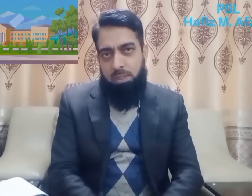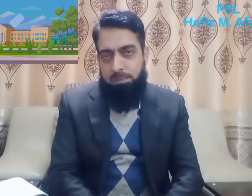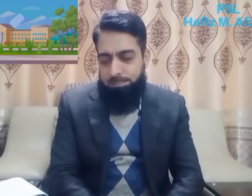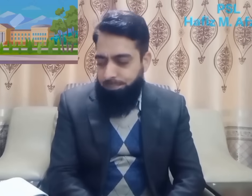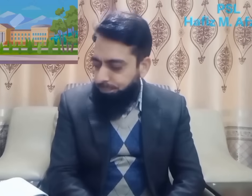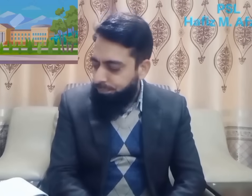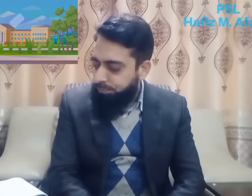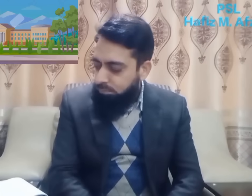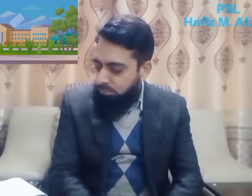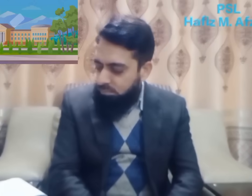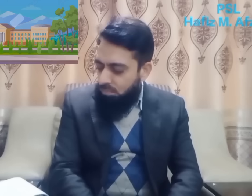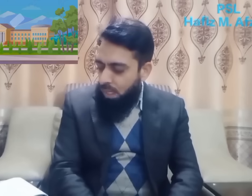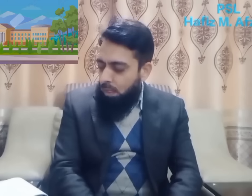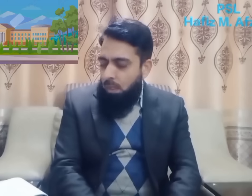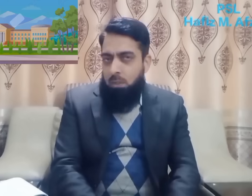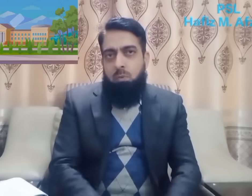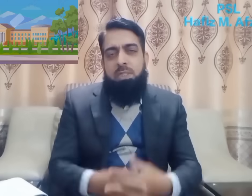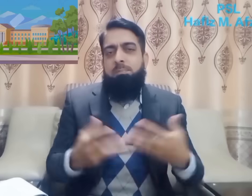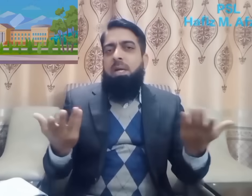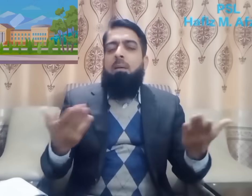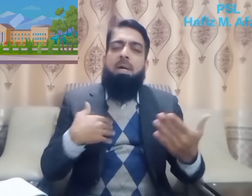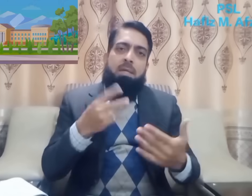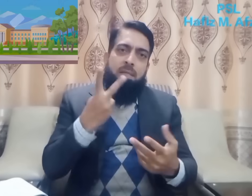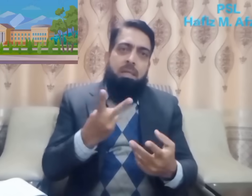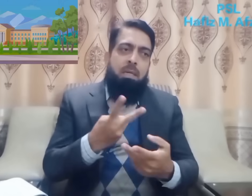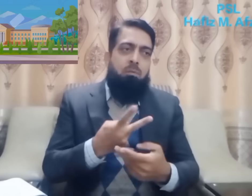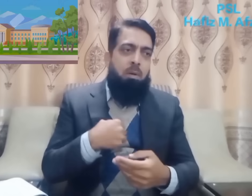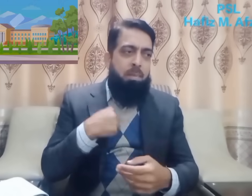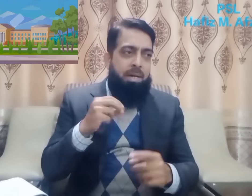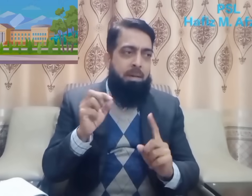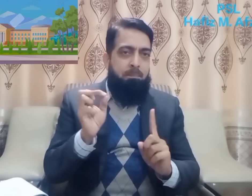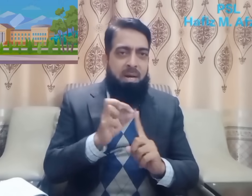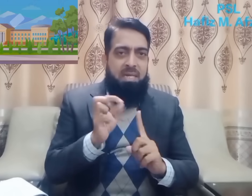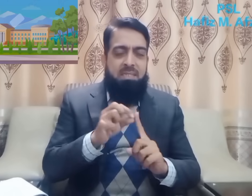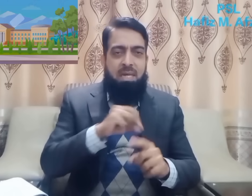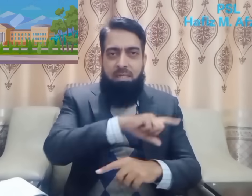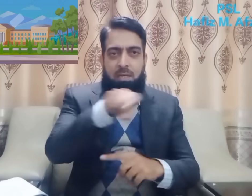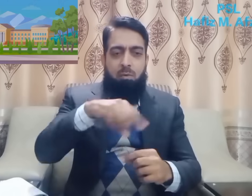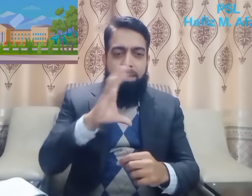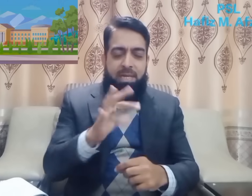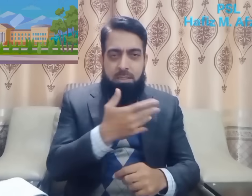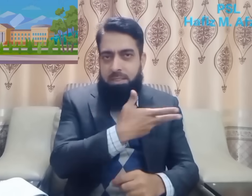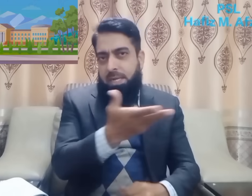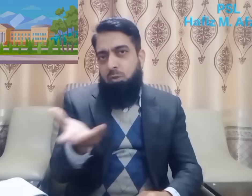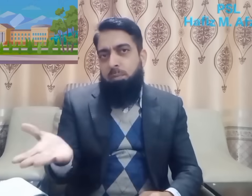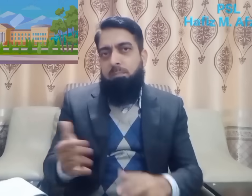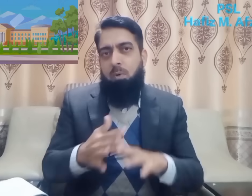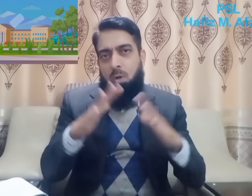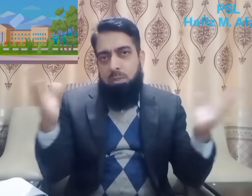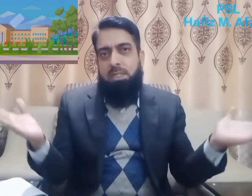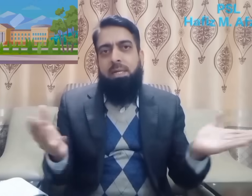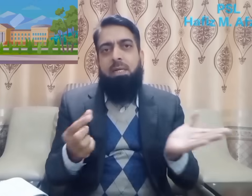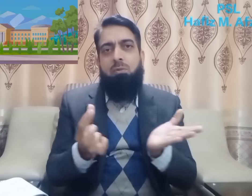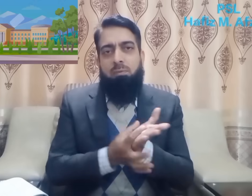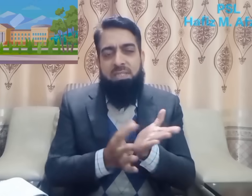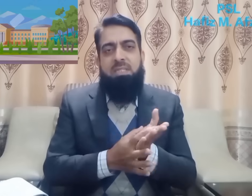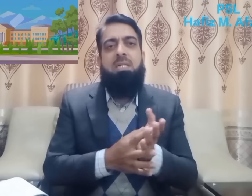होगी। तो इसमें हम अगर देखें तो हमारे पाकिस्तान के कॉन्टेक्स्ट सिनेरियो में बहुत सारे